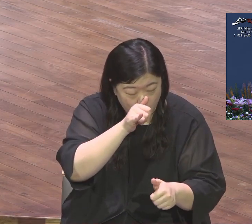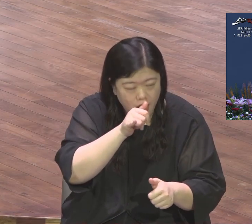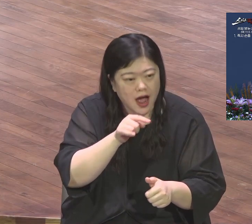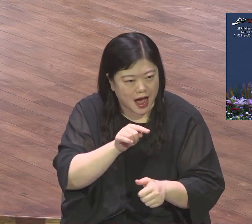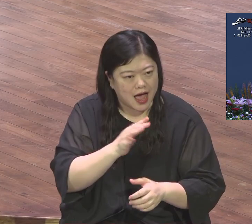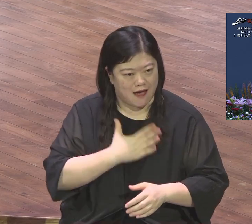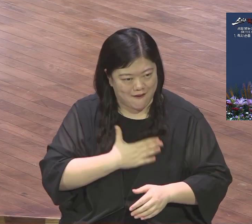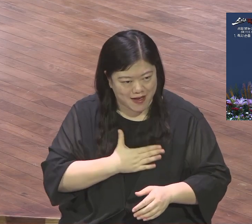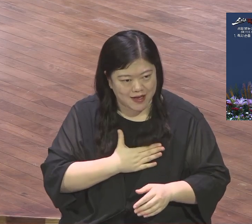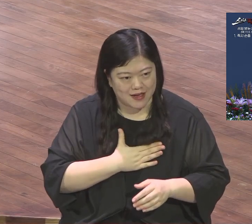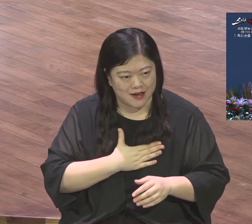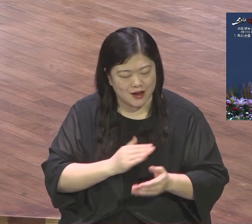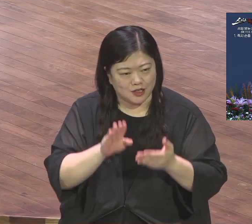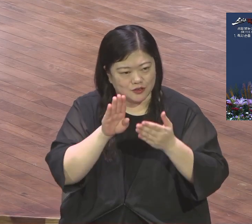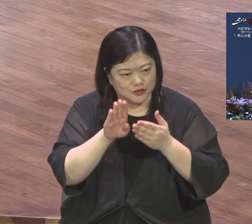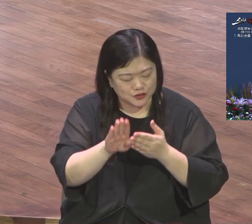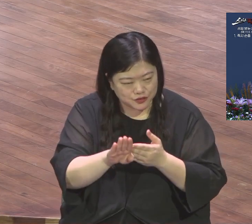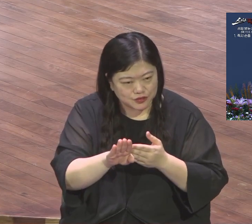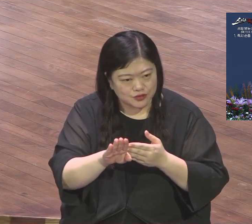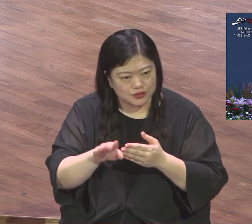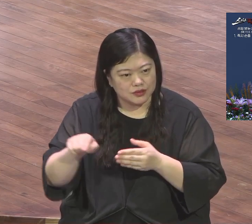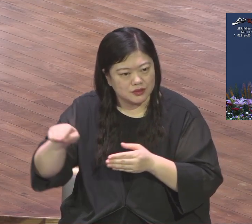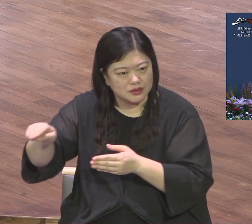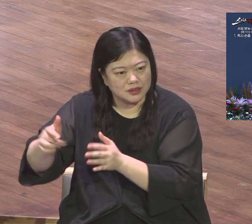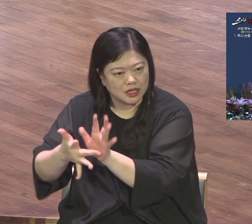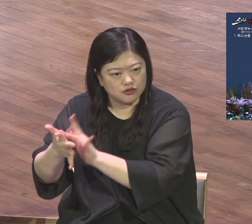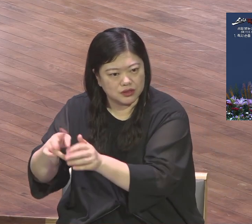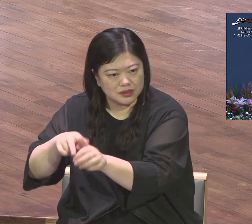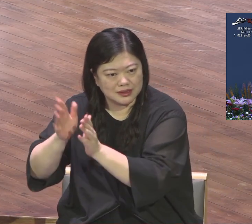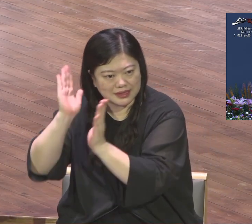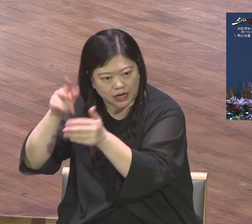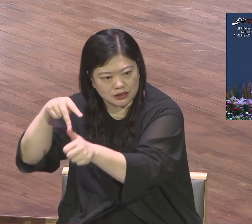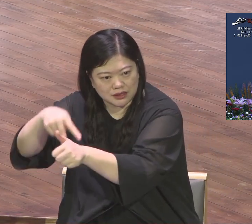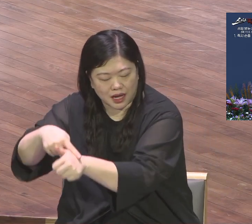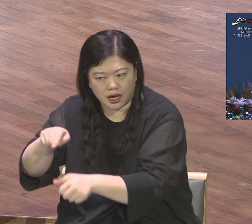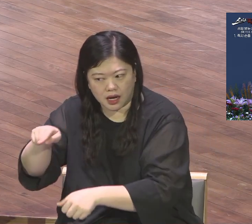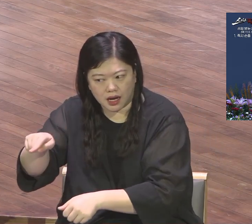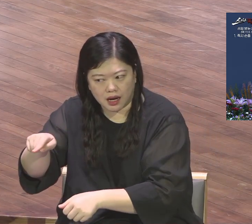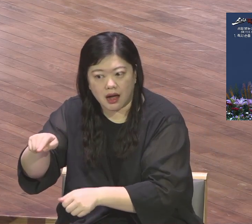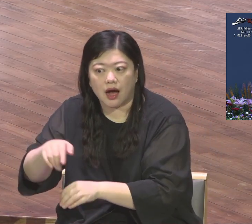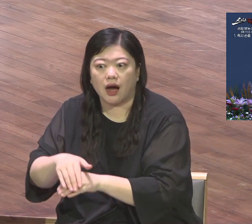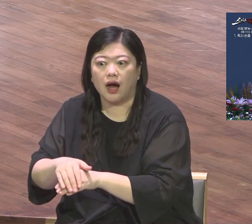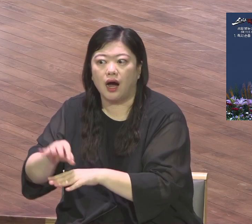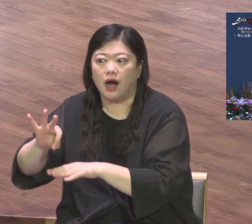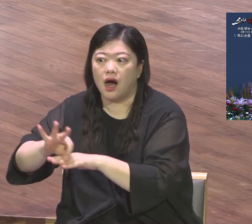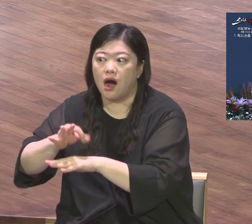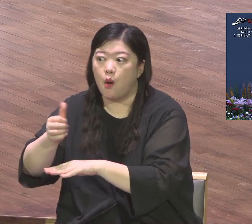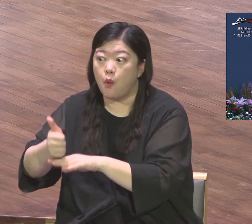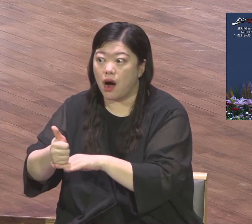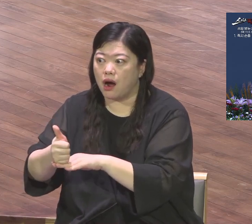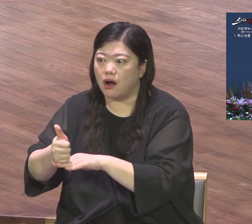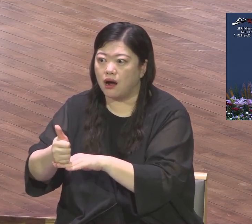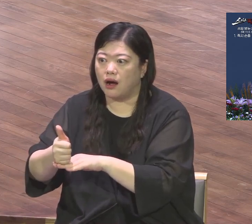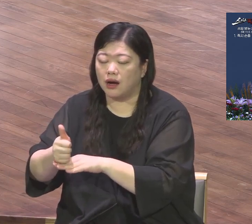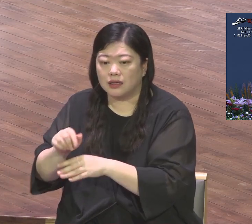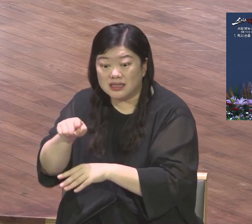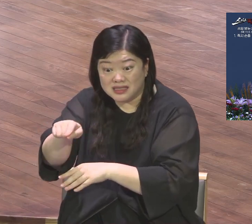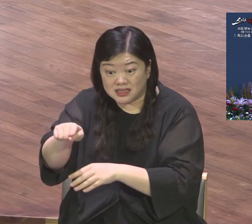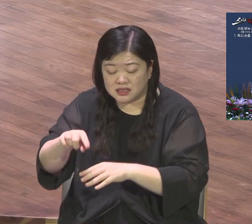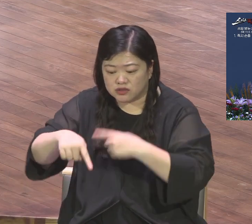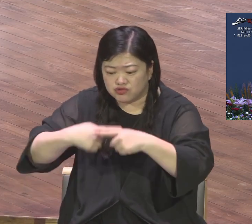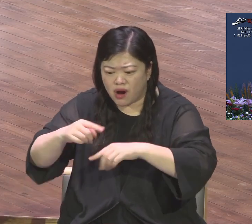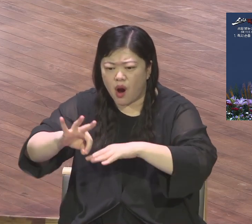다르게 그렇게 말씀을 하고 있습니다. 이스라엘 백성들은 성경의 말씀을 제대로 깨닫지 못했기